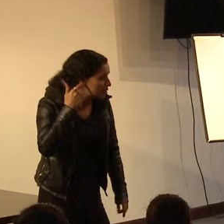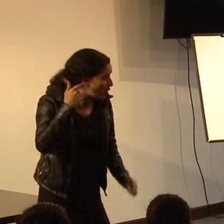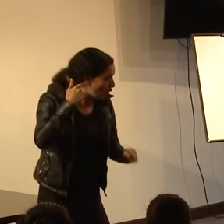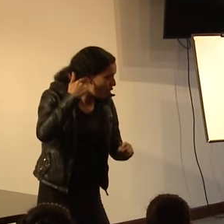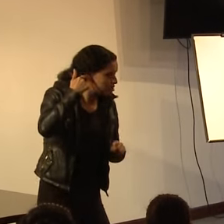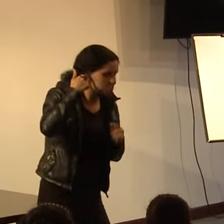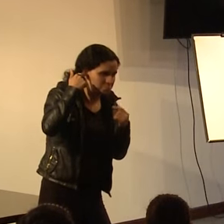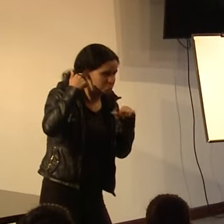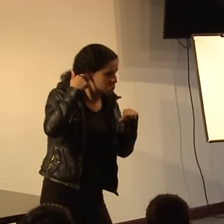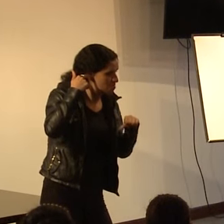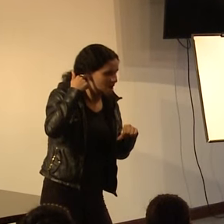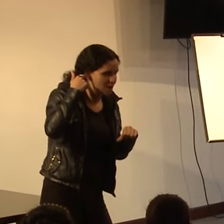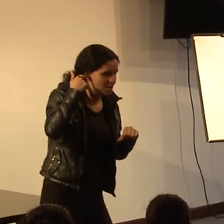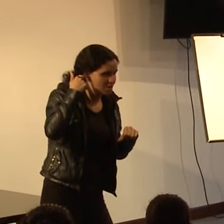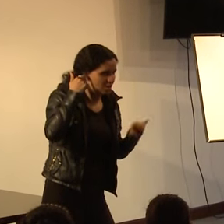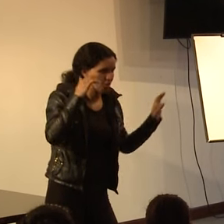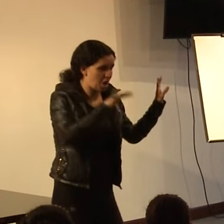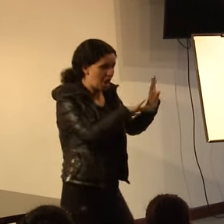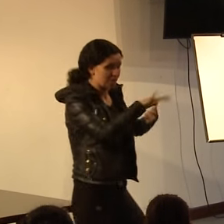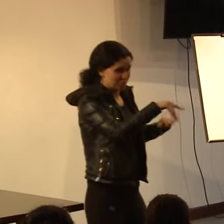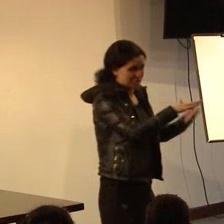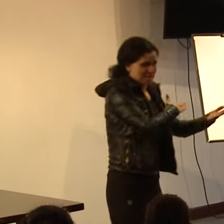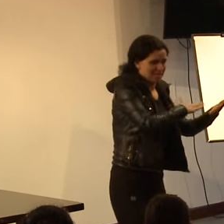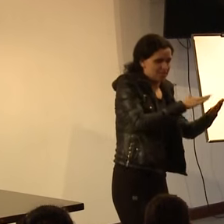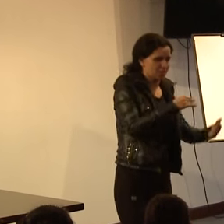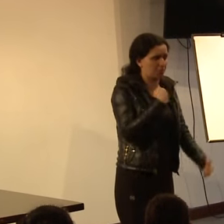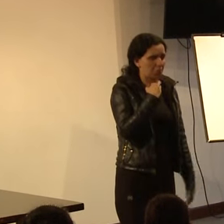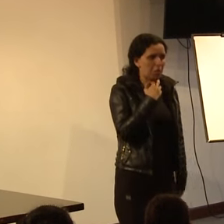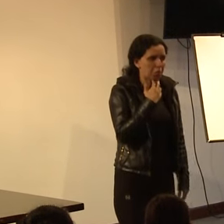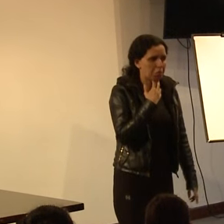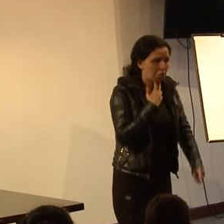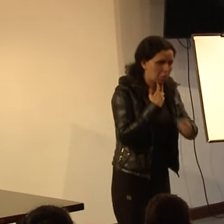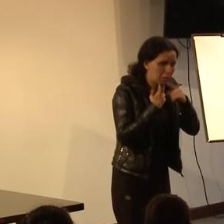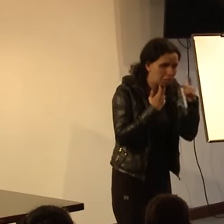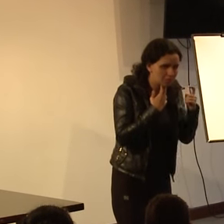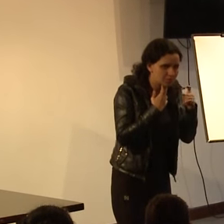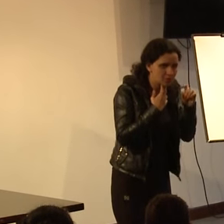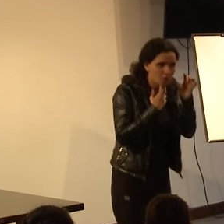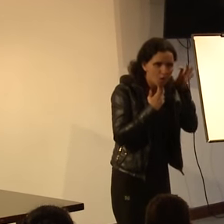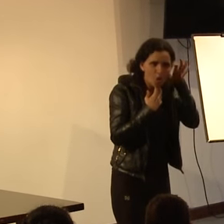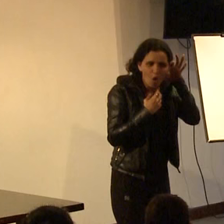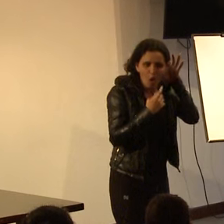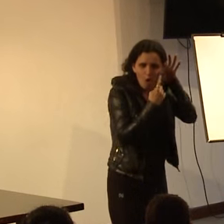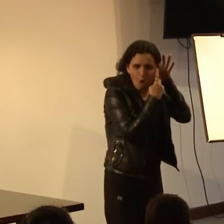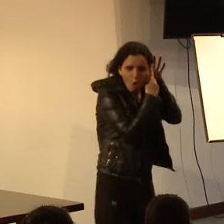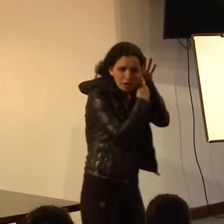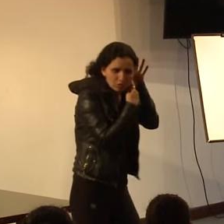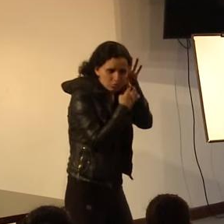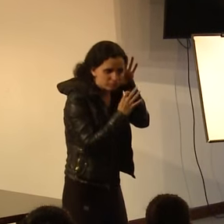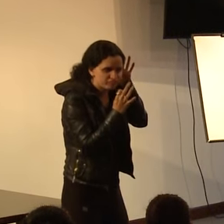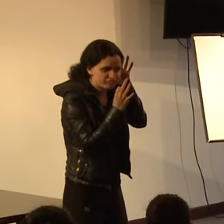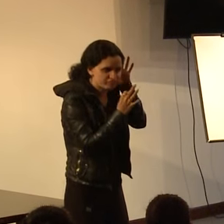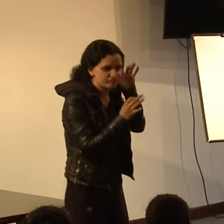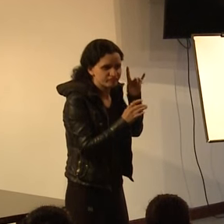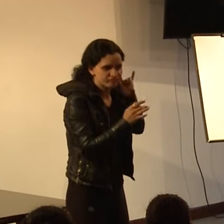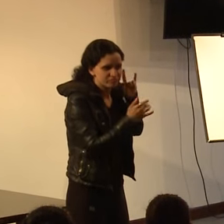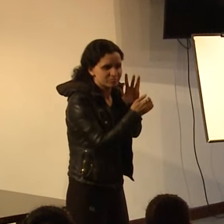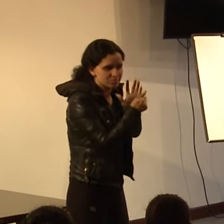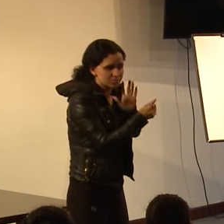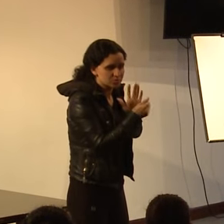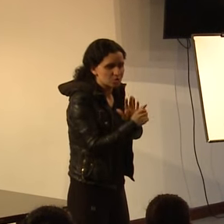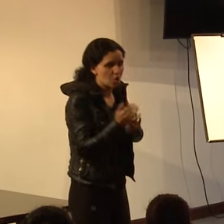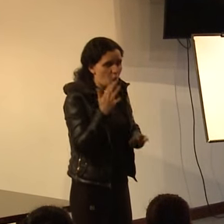Pero conozco muchos cantantes que tienen una voz de tarro, pero que tienen un oído excelente y cantan absolutamente hermoso. ¿Conocen a Lou Armstrong, un cantante de jazz